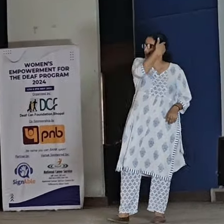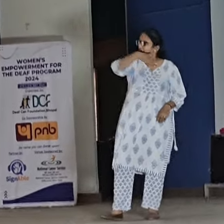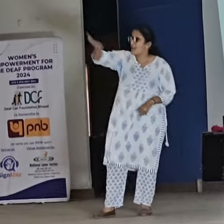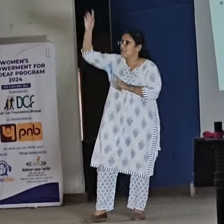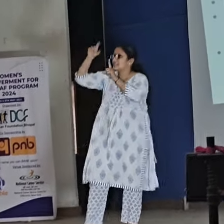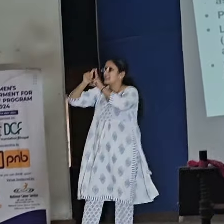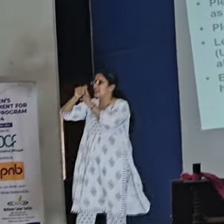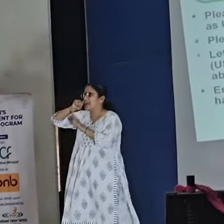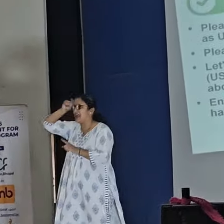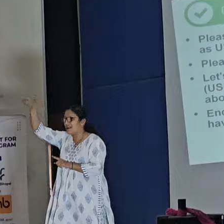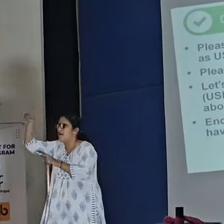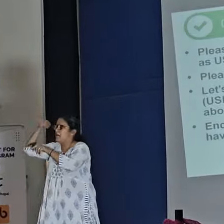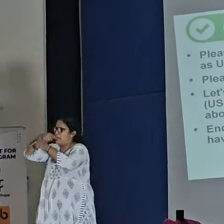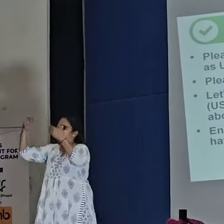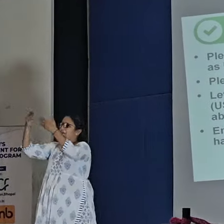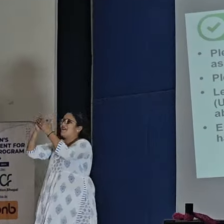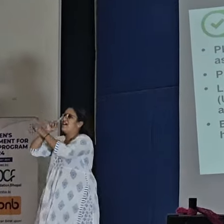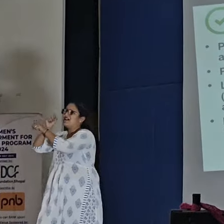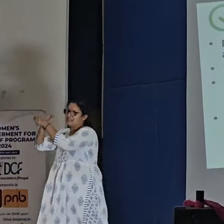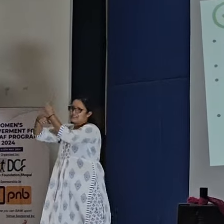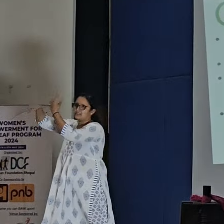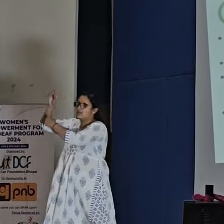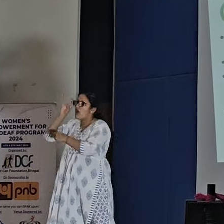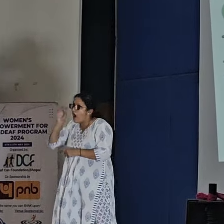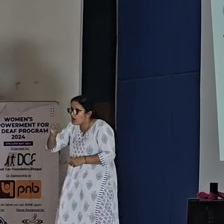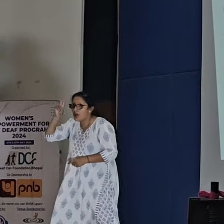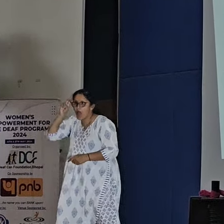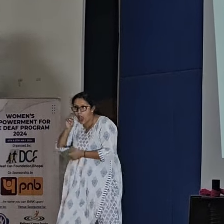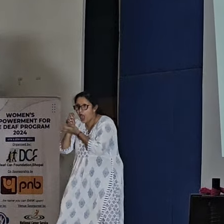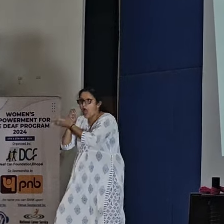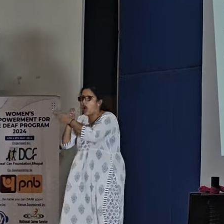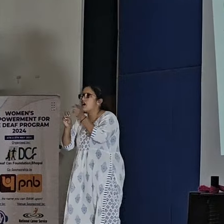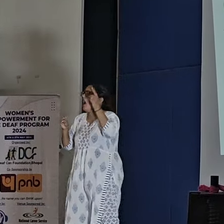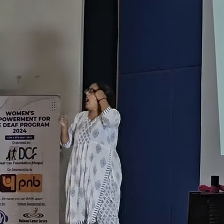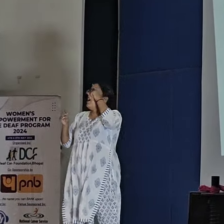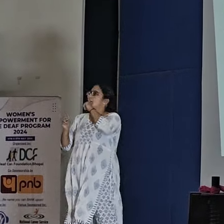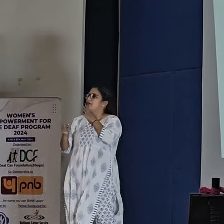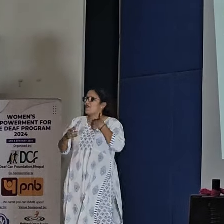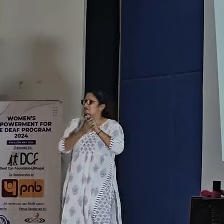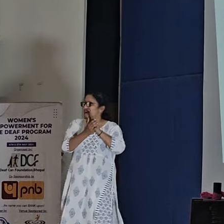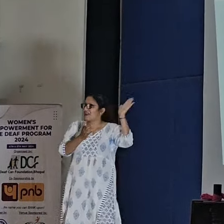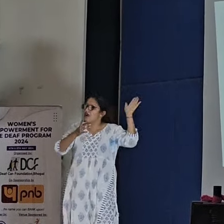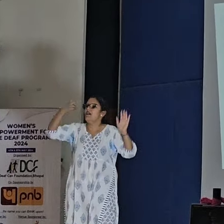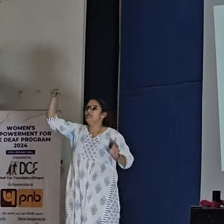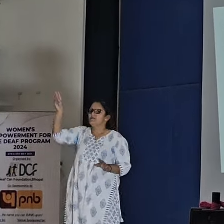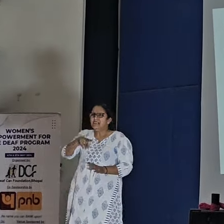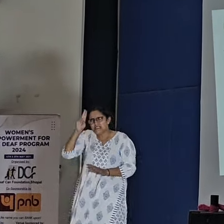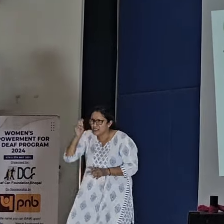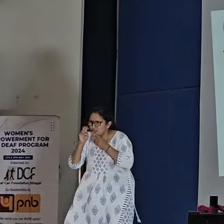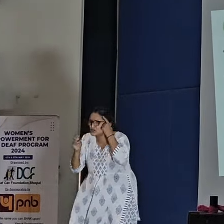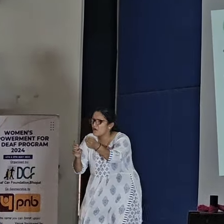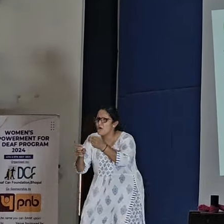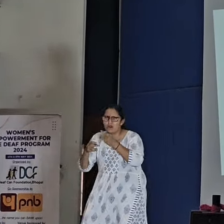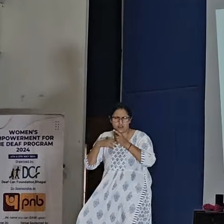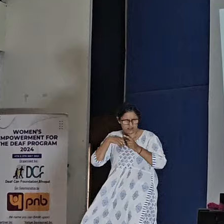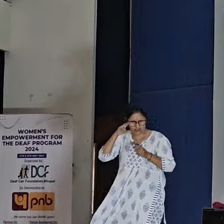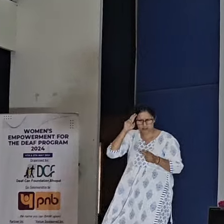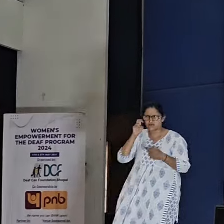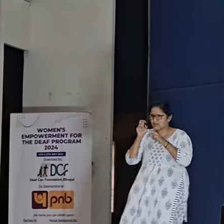अलग रहती है, और मैं साथ में आपको बताना चाहूंगी कि हाँ इसी ने सुना कि अच्छा ये अशर के बारे में, अच्छा एक अशर ऐसा होता है, तो